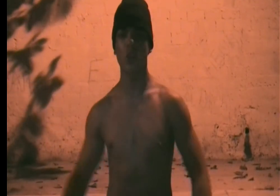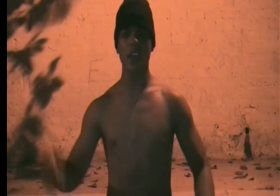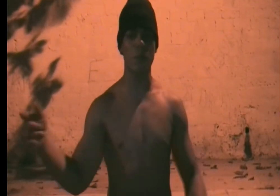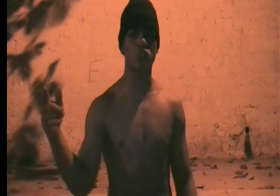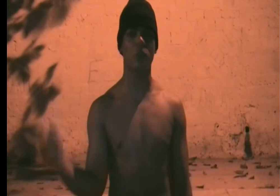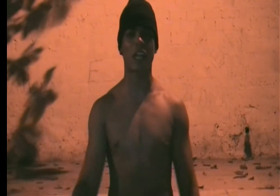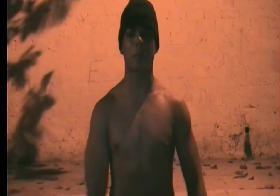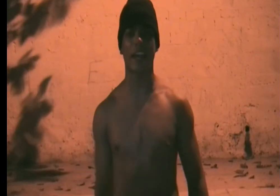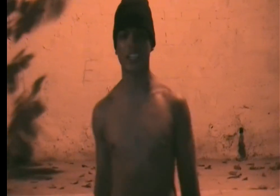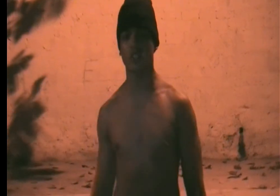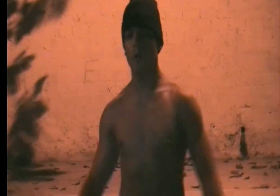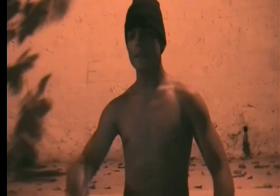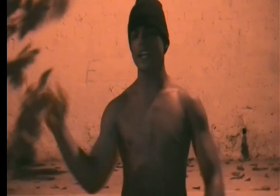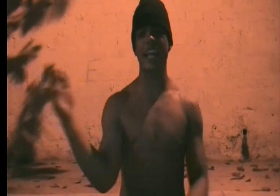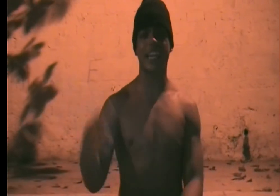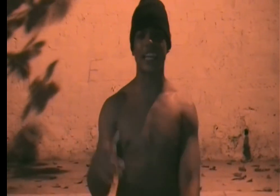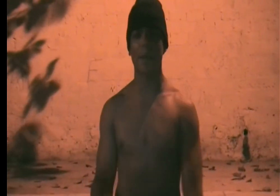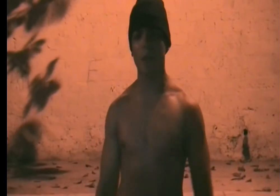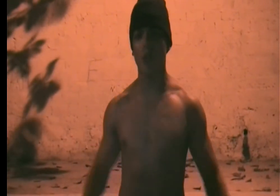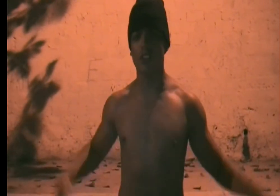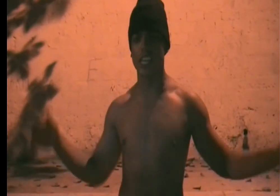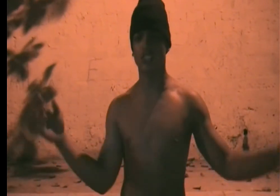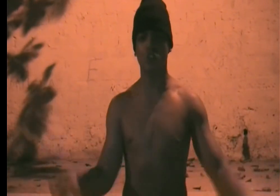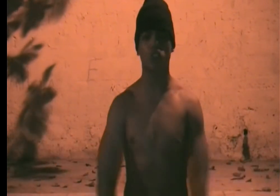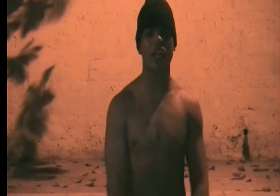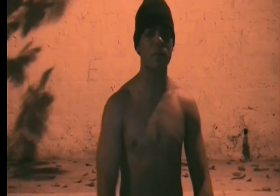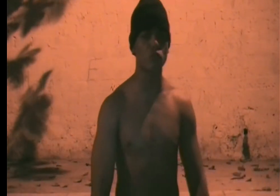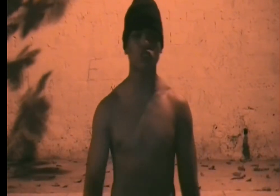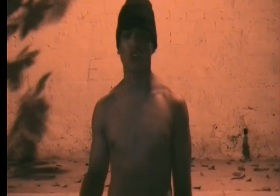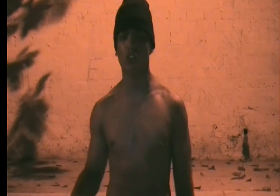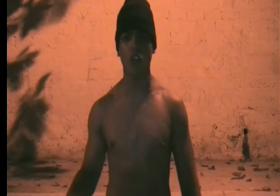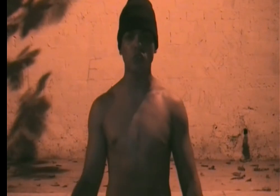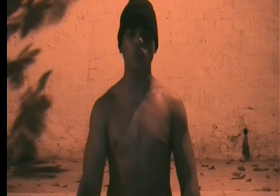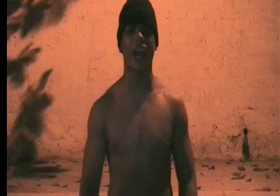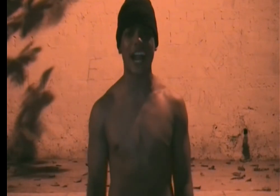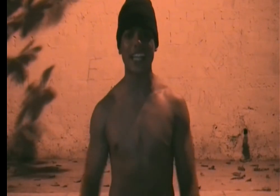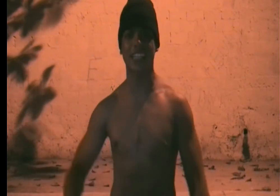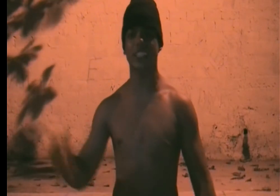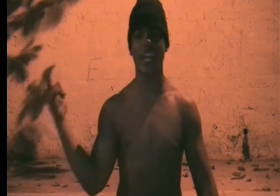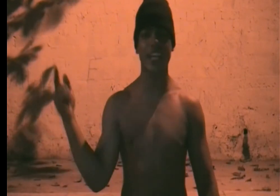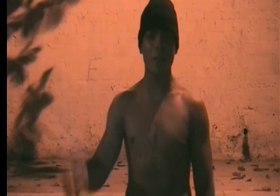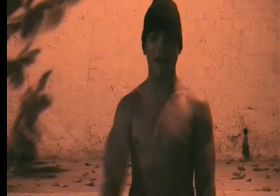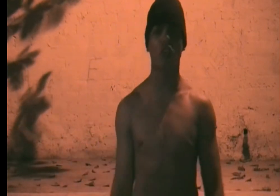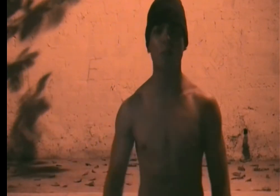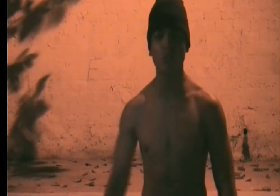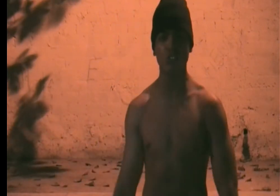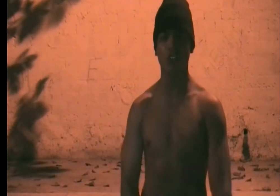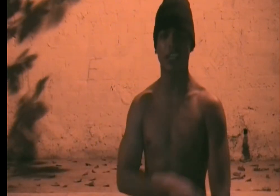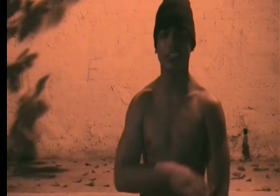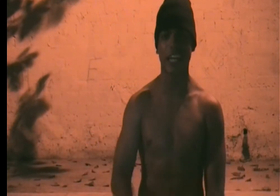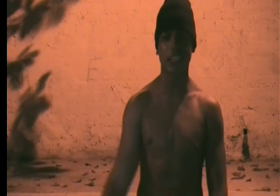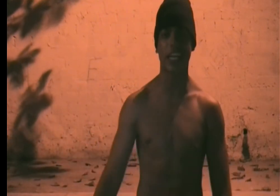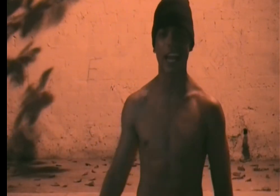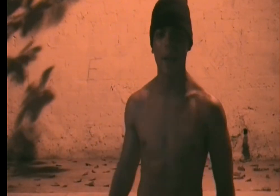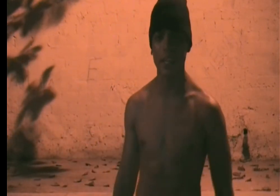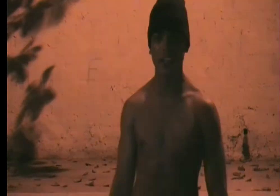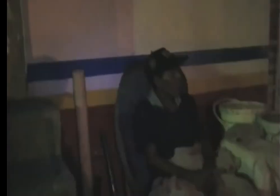esto y mucho más pa' esto y le queda pa' un resto del mundo. Con un alias en el bajo mundo, deseché camino.